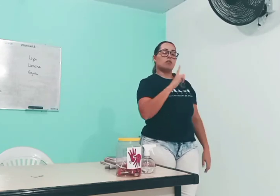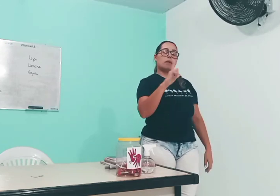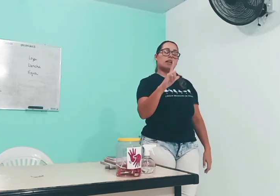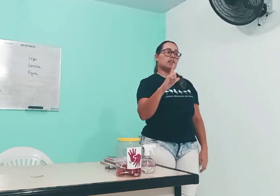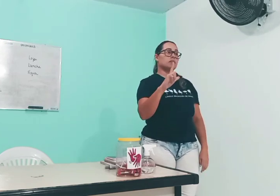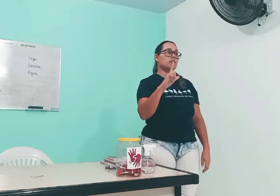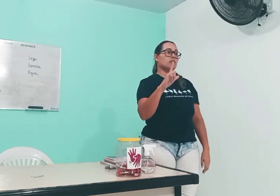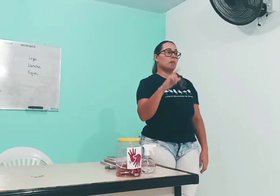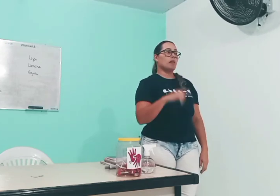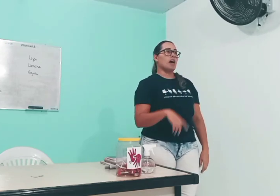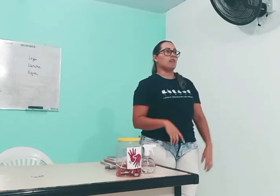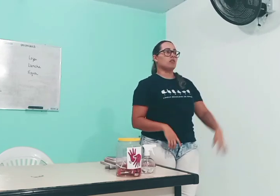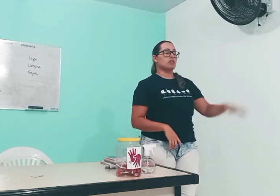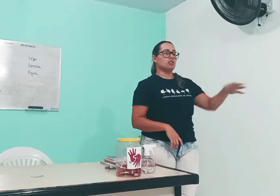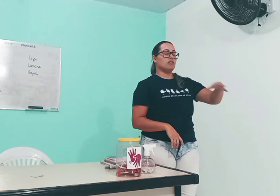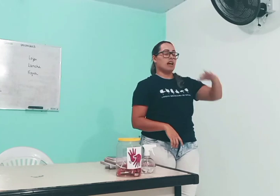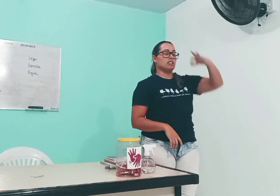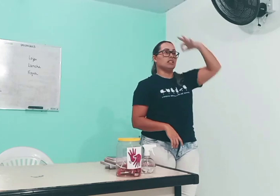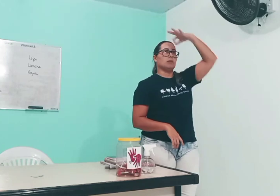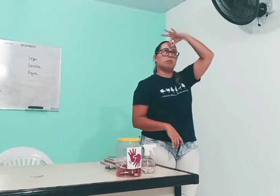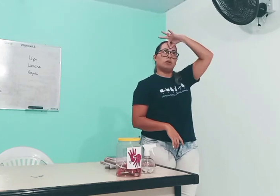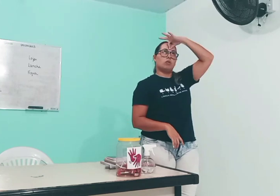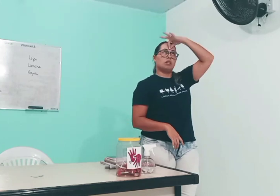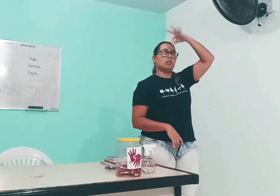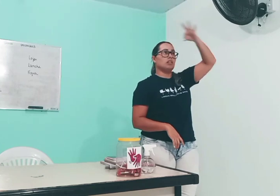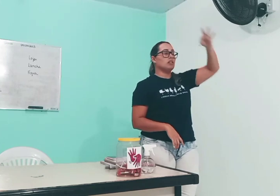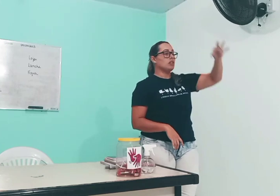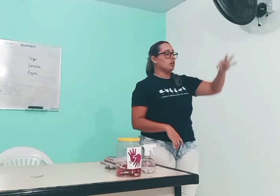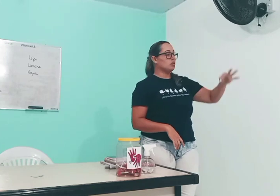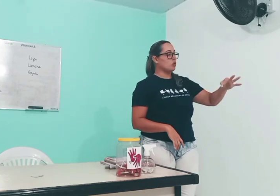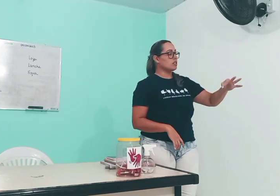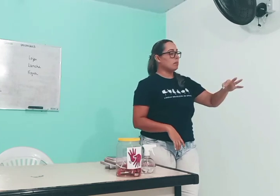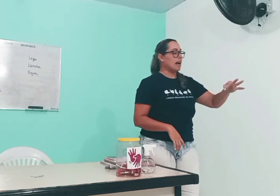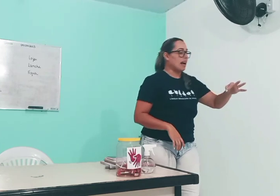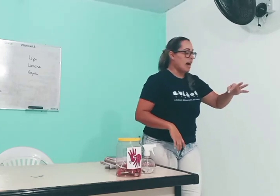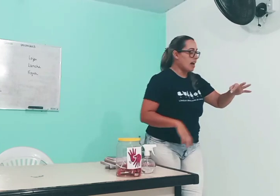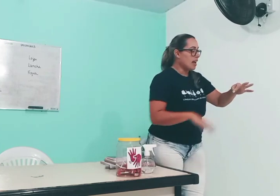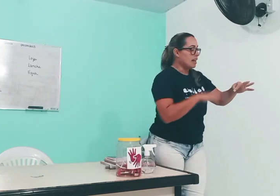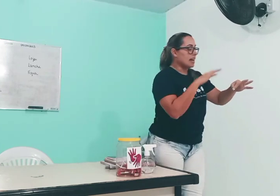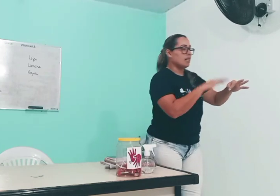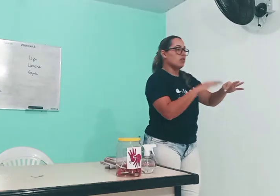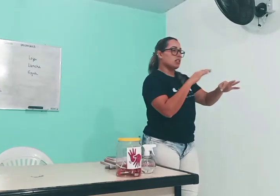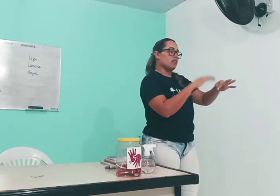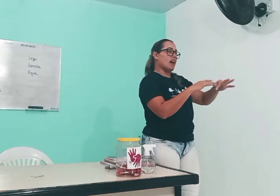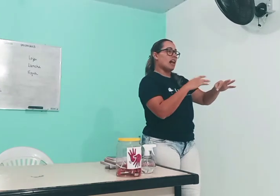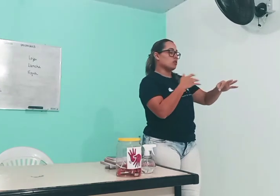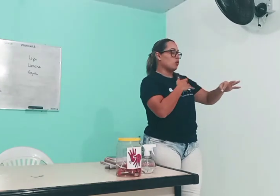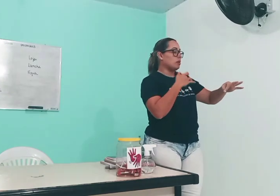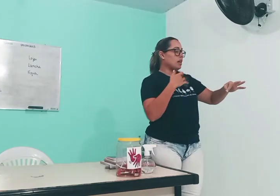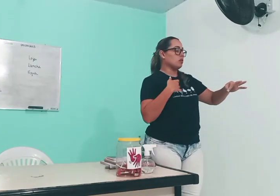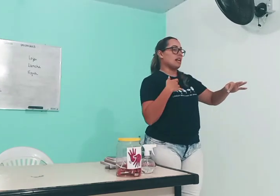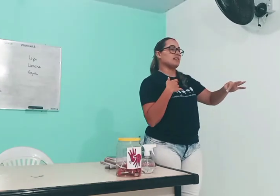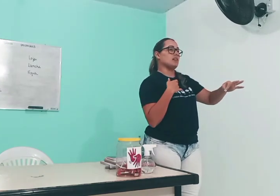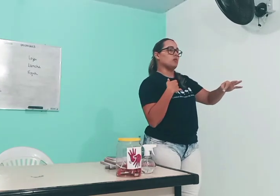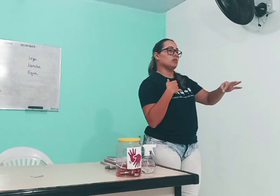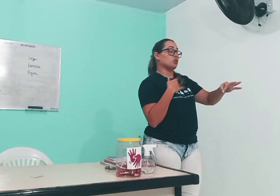pega aqui. Ela falou assim, de vagina, pegou aqui, trouxe para cá, e aqui você fala sobre a educação, sobre